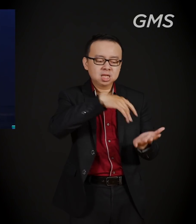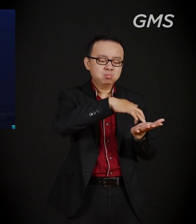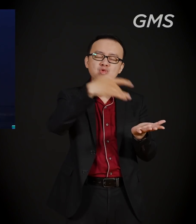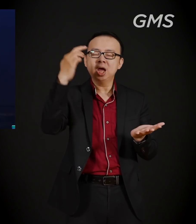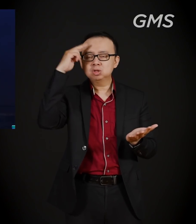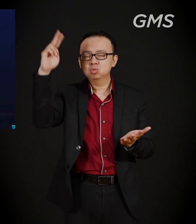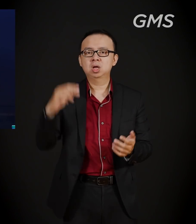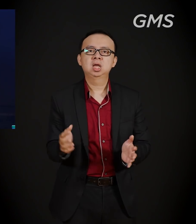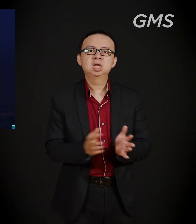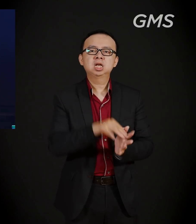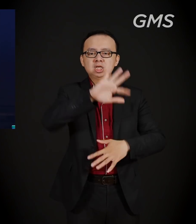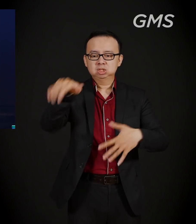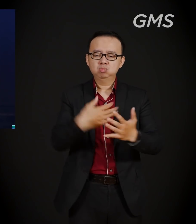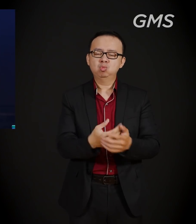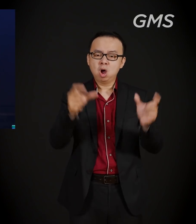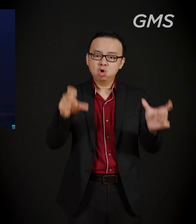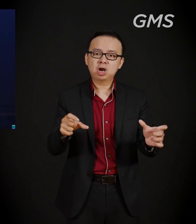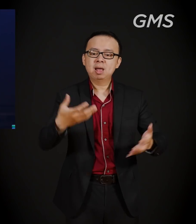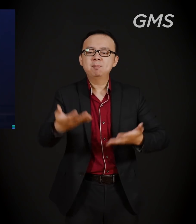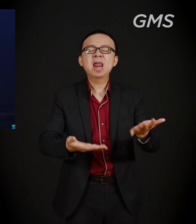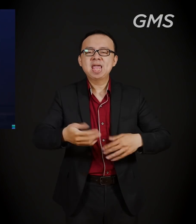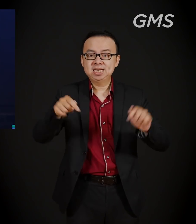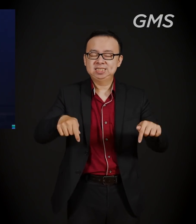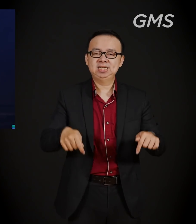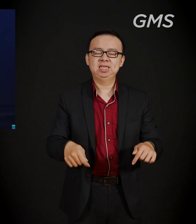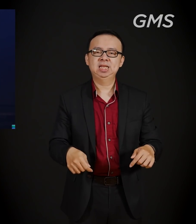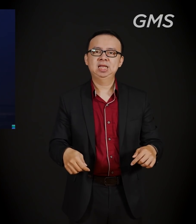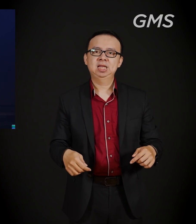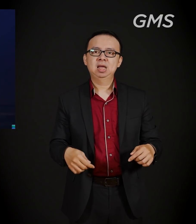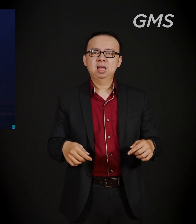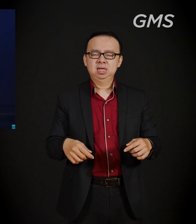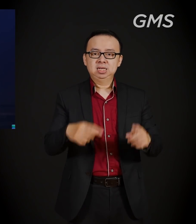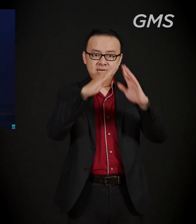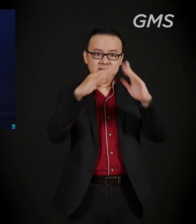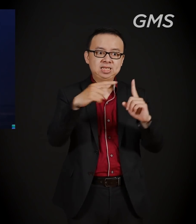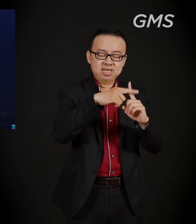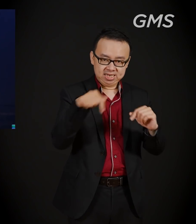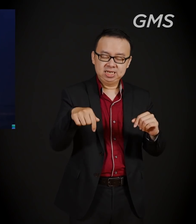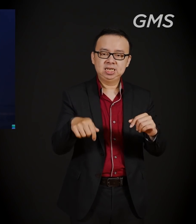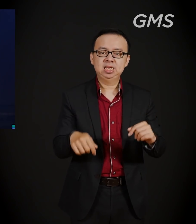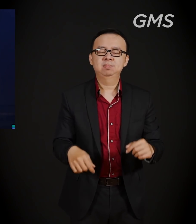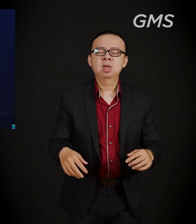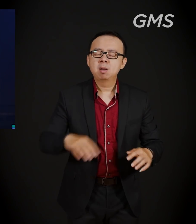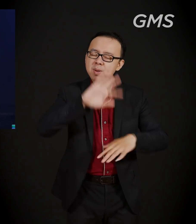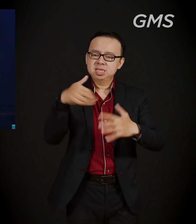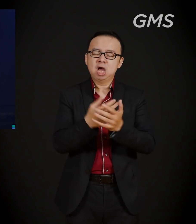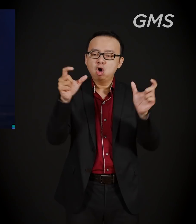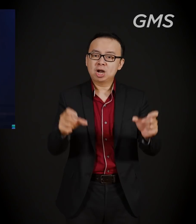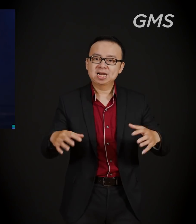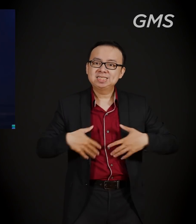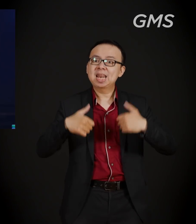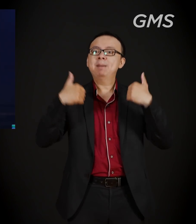di tempat ini terus menyatakan kemuliaan Kristus. Sehingga lewat gerejamu di tempat ini makin banyak orang diselamatkan. Lutut bertelut, lidah